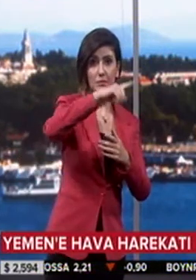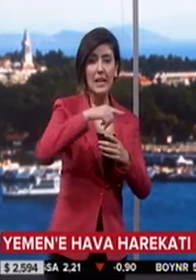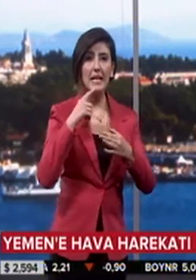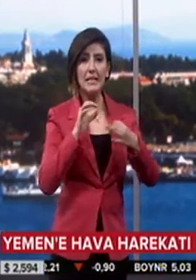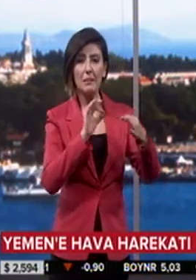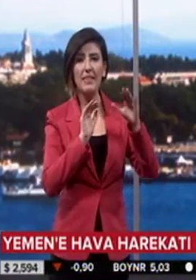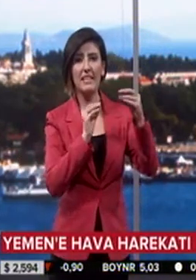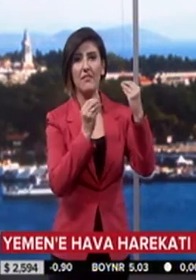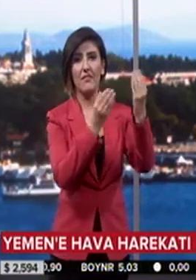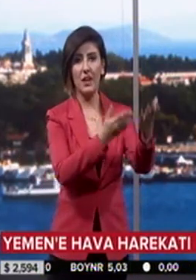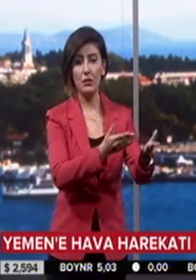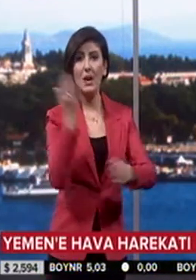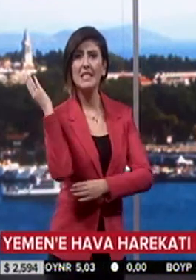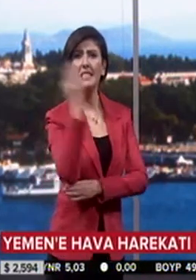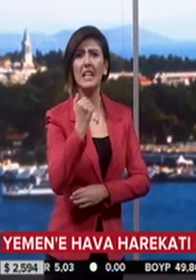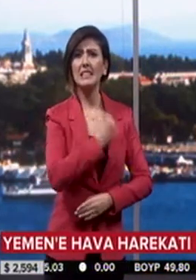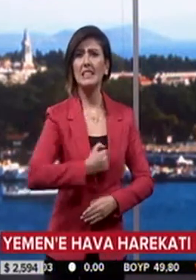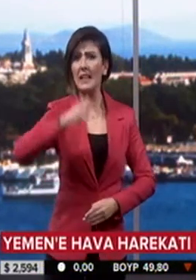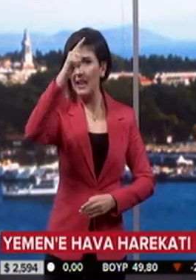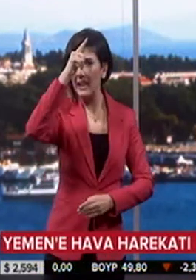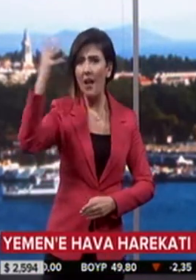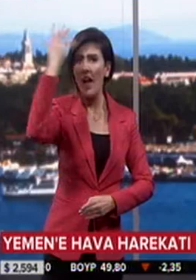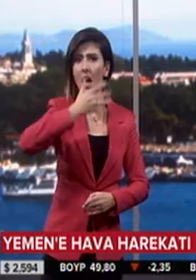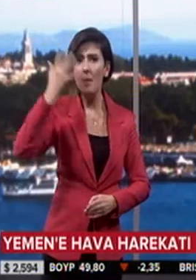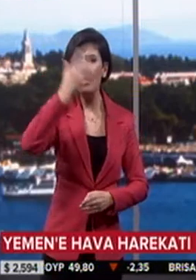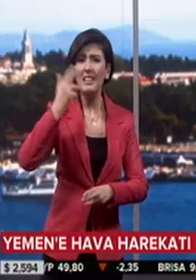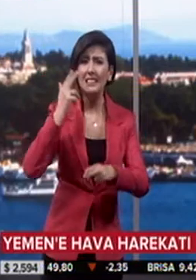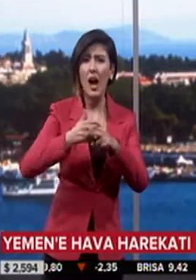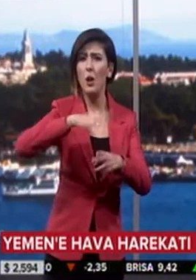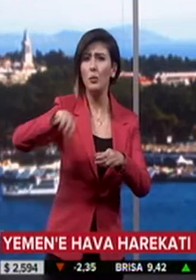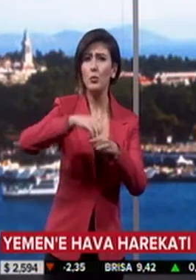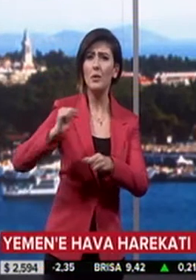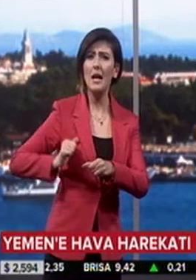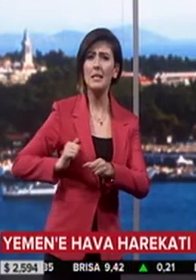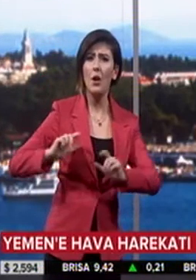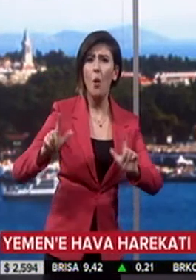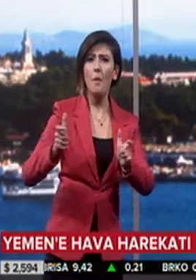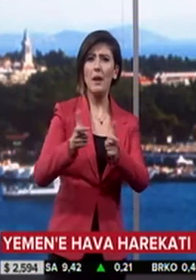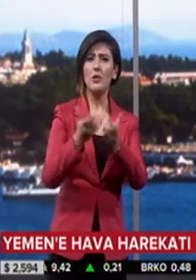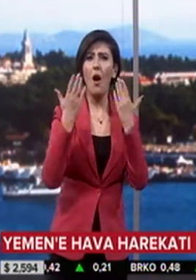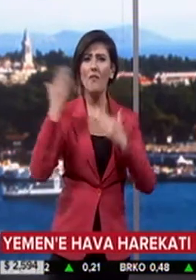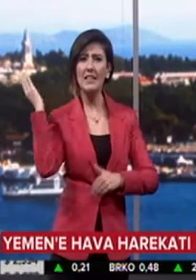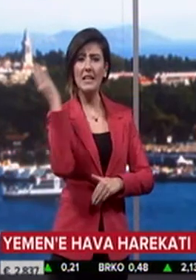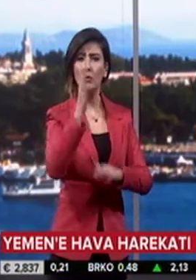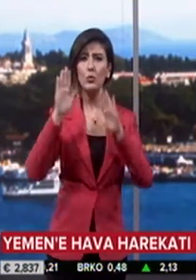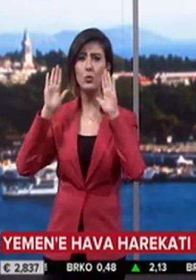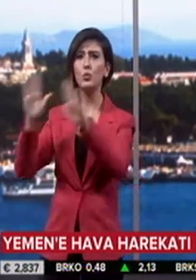açıkladı. Saldırıyı kınayan İran'sa Suudi Arabistan'dan derhal bütün askeri operasyonlarını ve hava saldırılarını durdurmasını